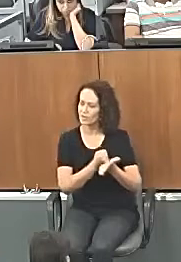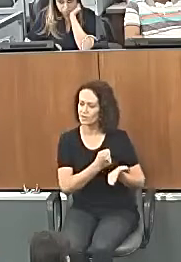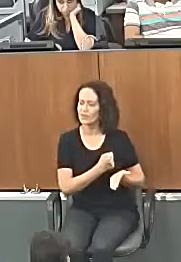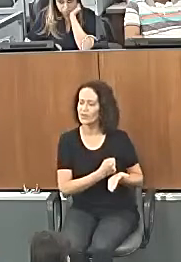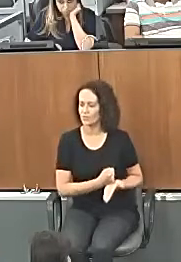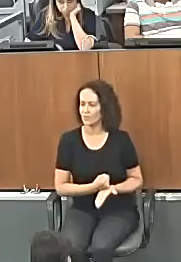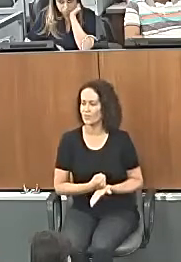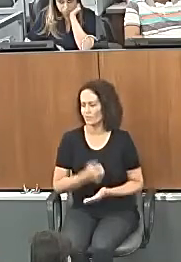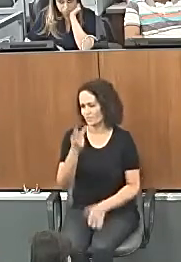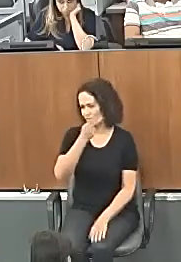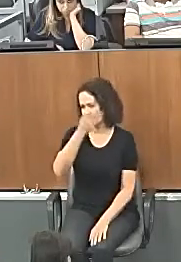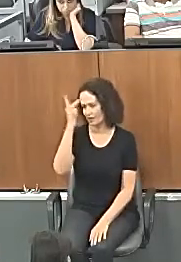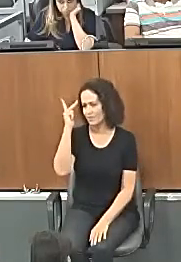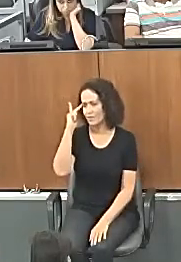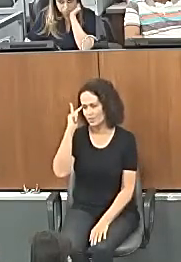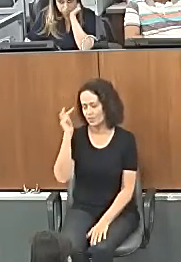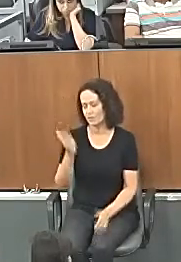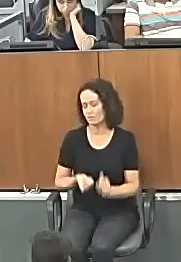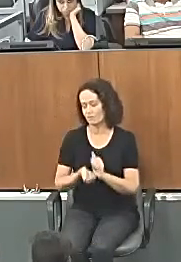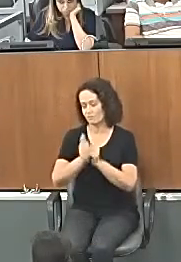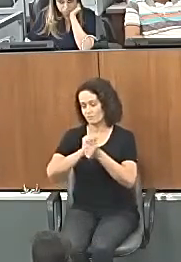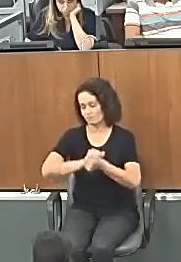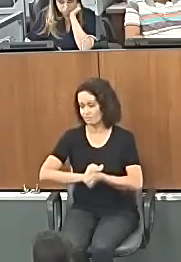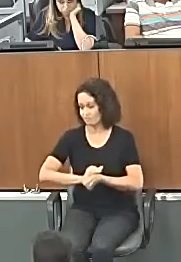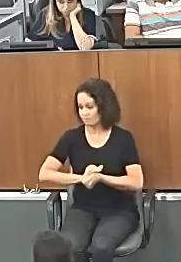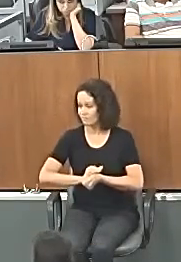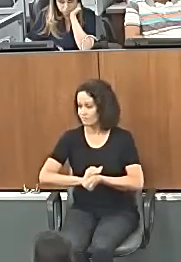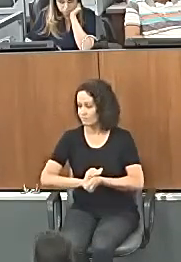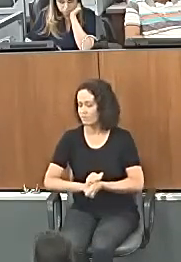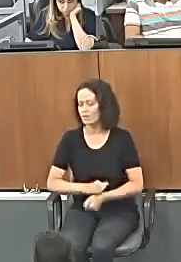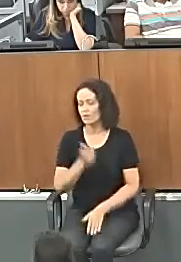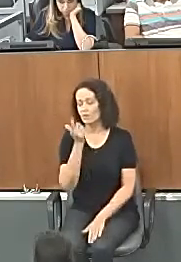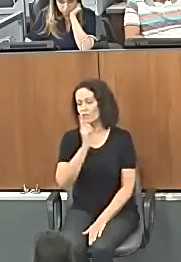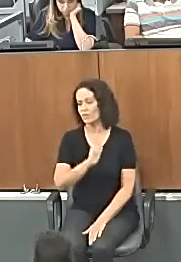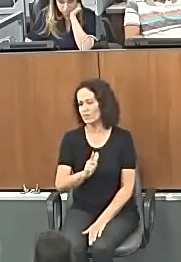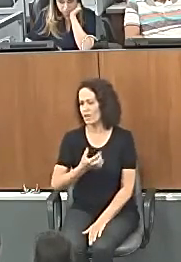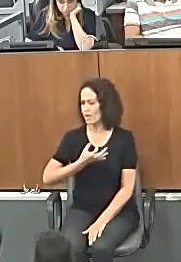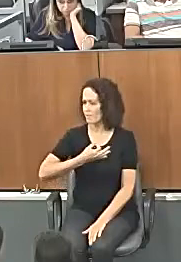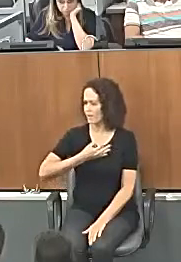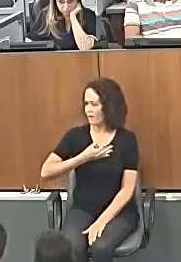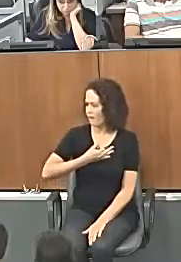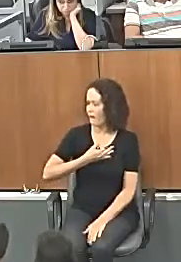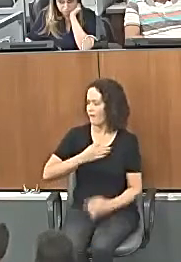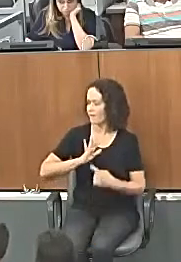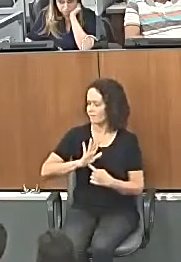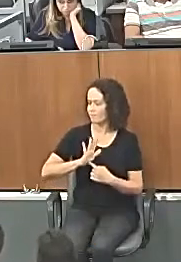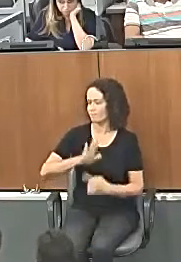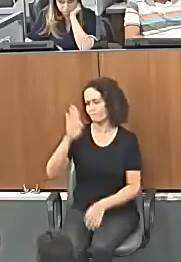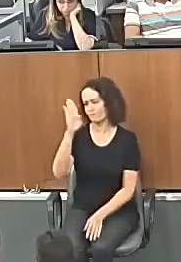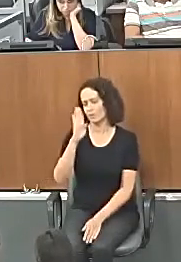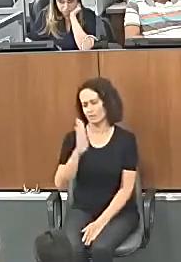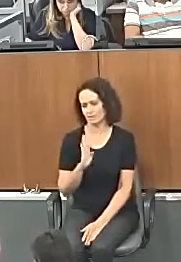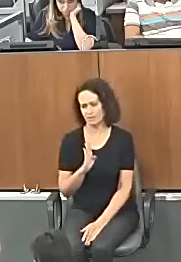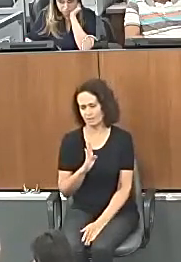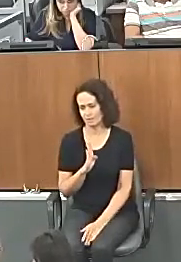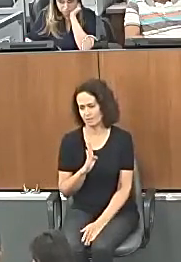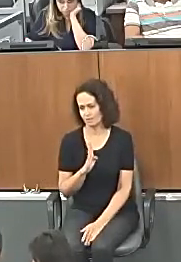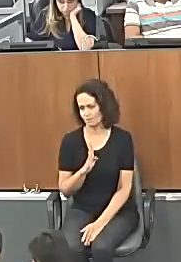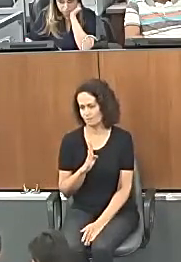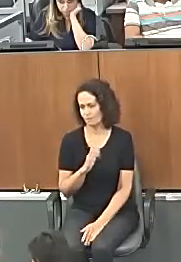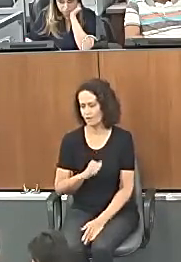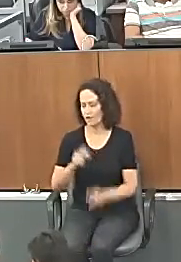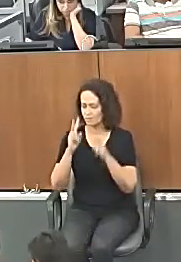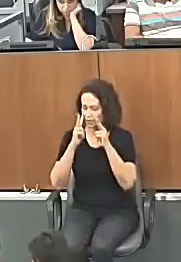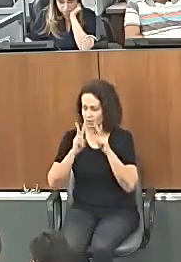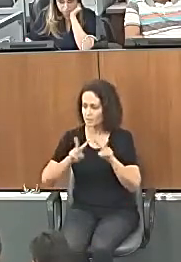próprio de que são os atletas que mais conseguem medalhas para esse país é e olha que não trazendo toda a